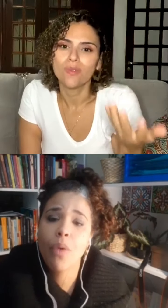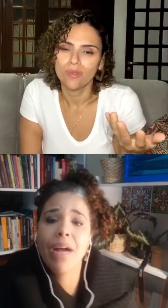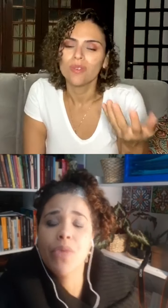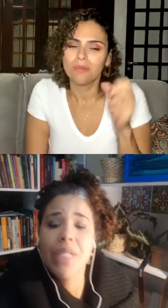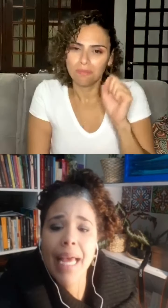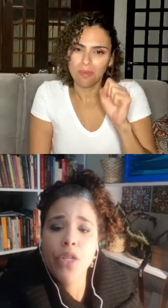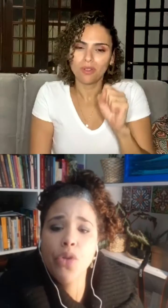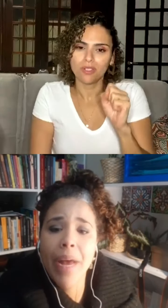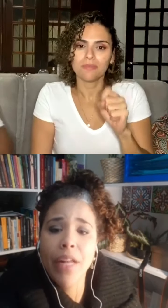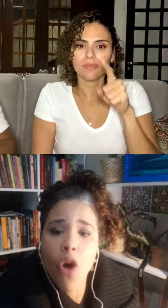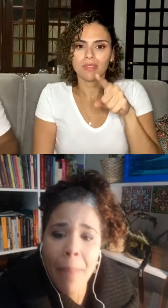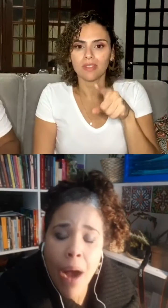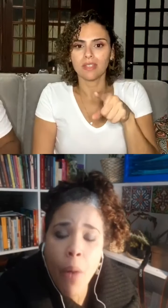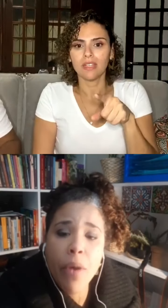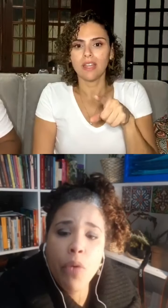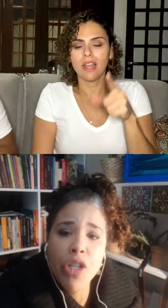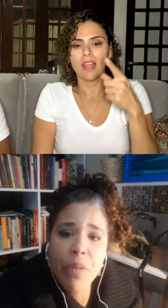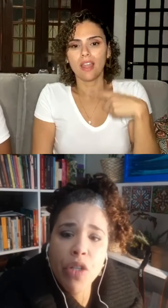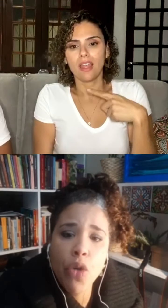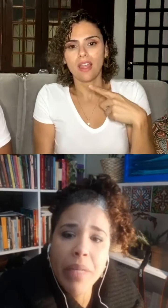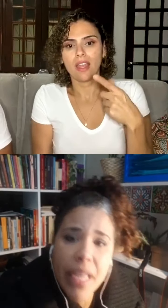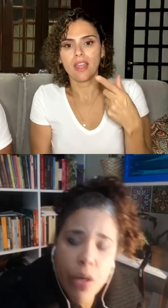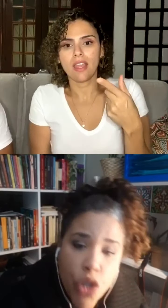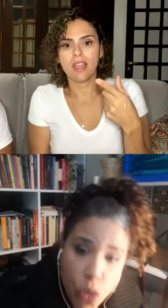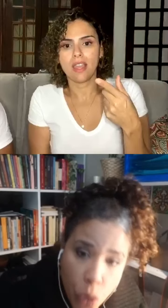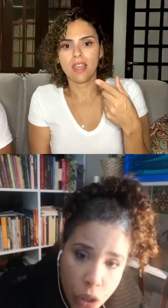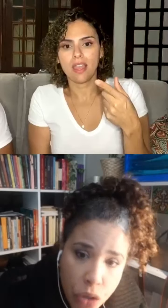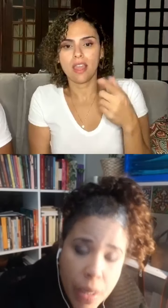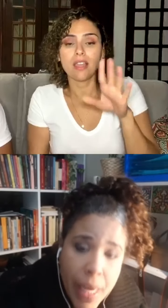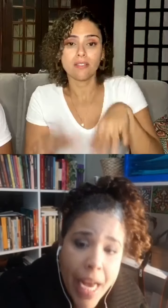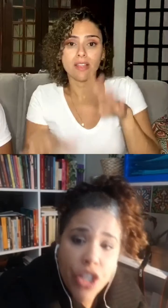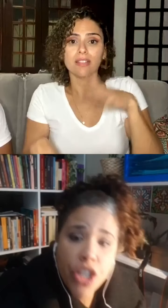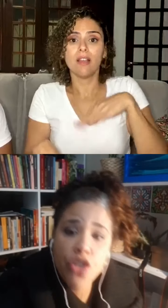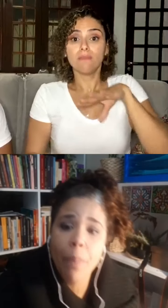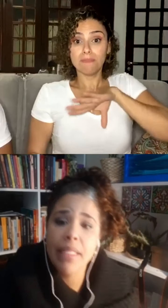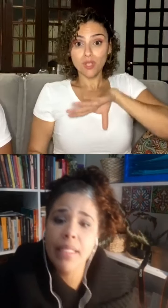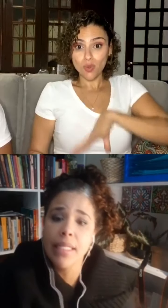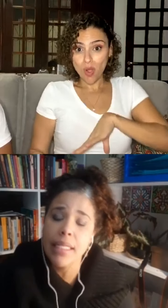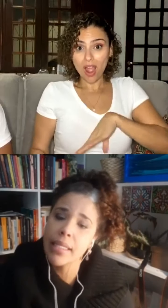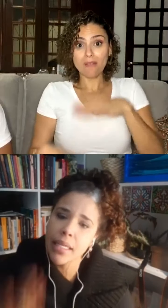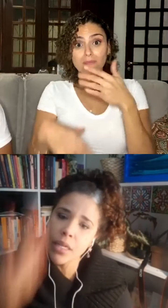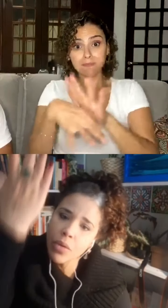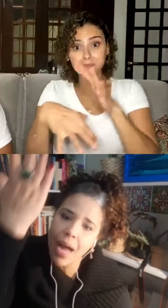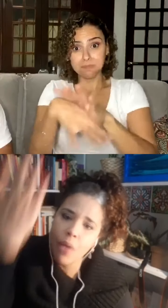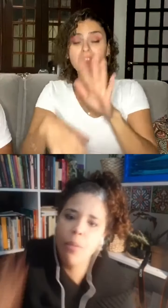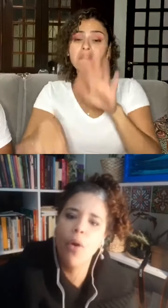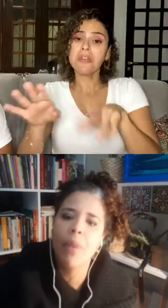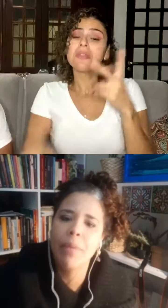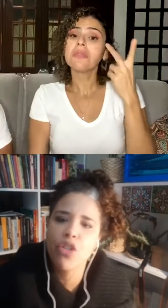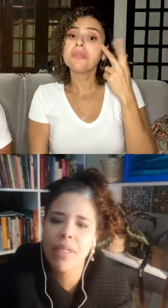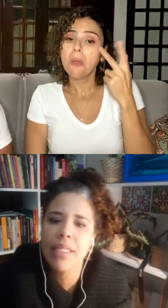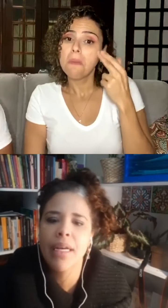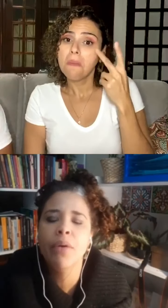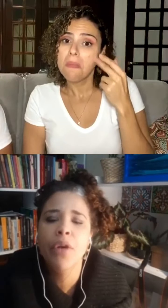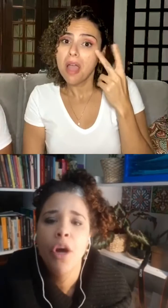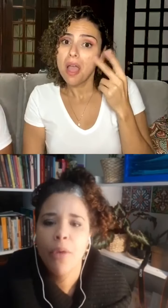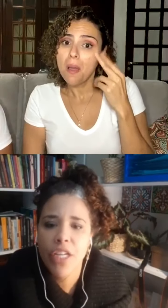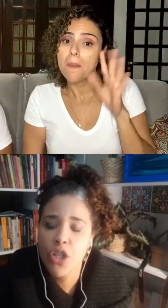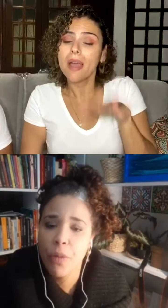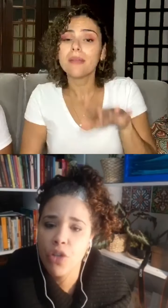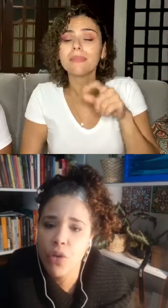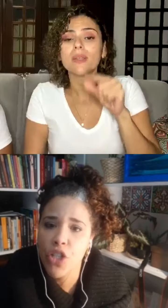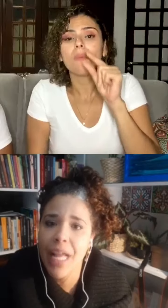Menstruar com sexo é normal, para algumas pessoas é gostoso. A gente só precisa segurar um pouco a menstruação, porque